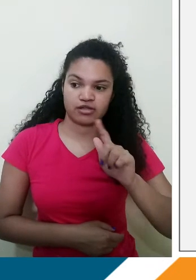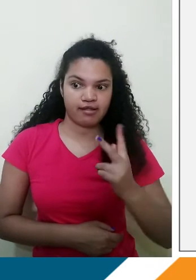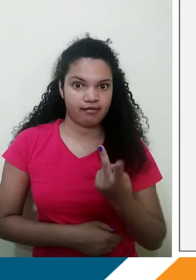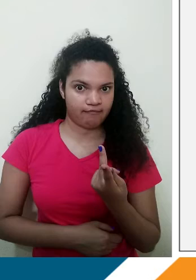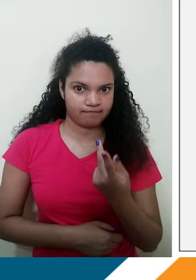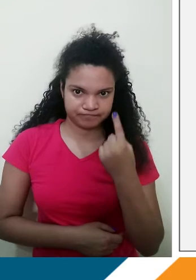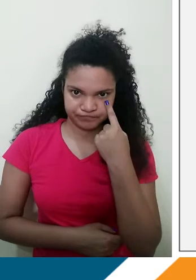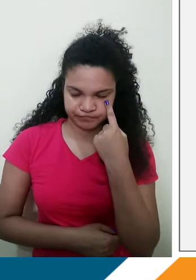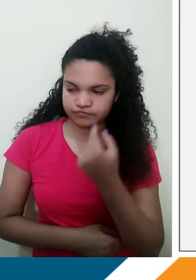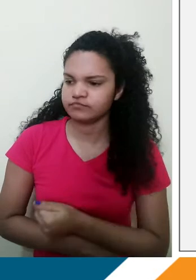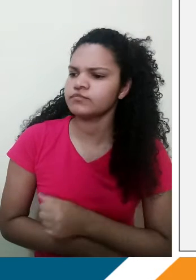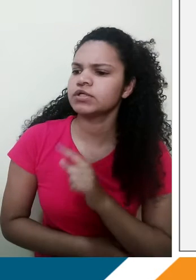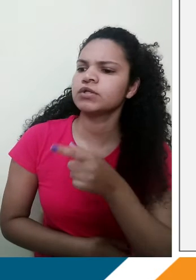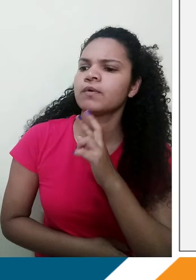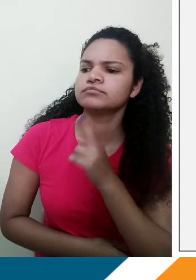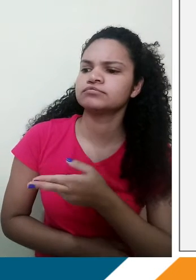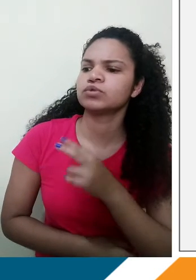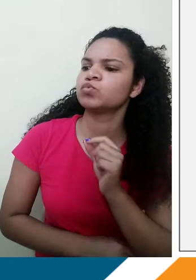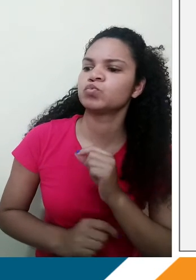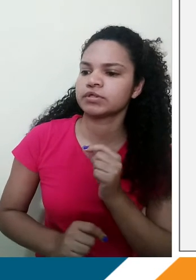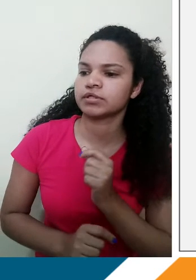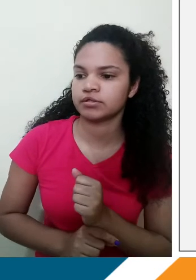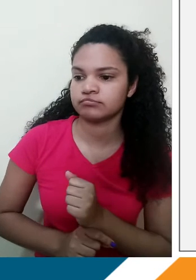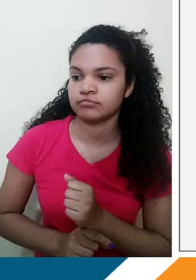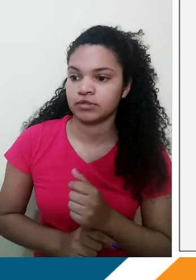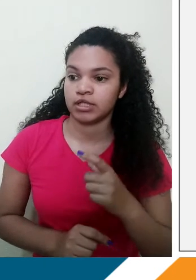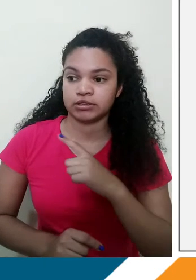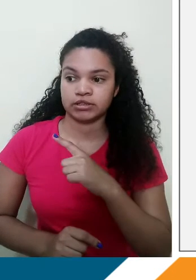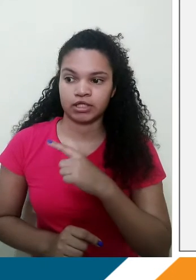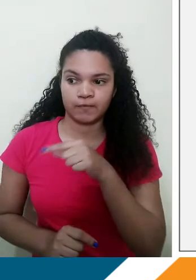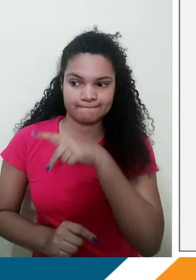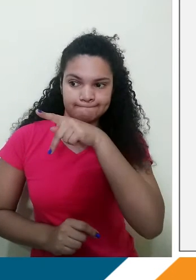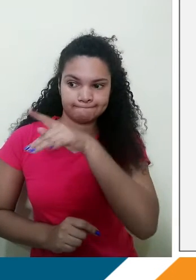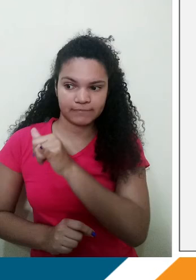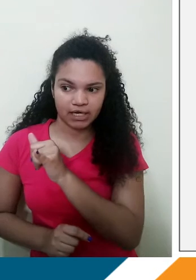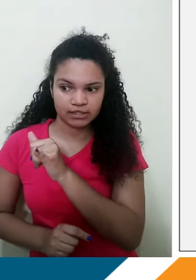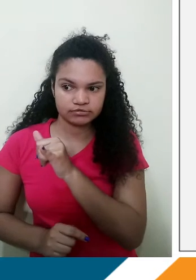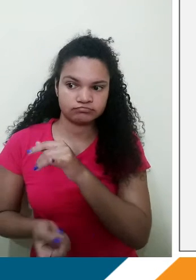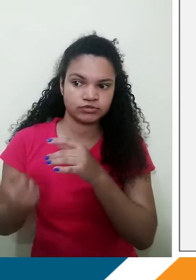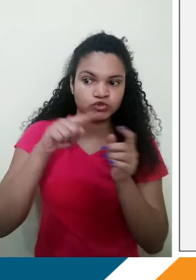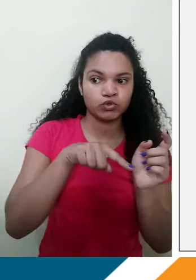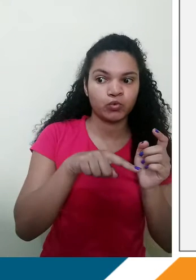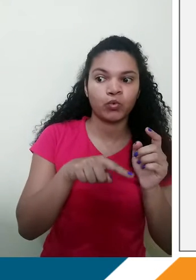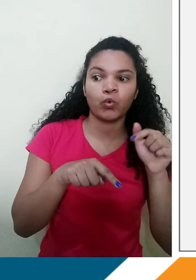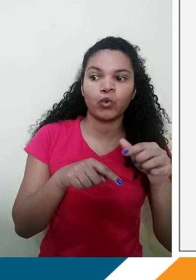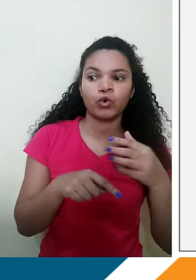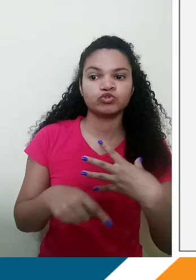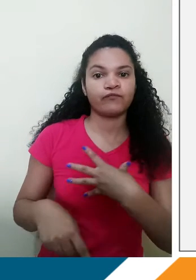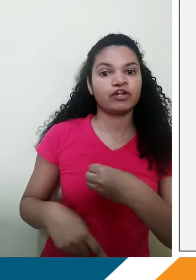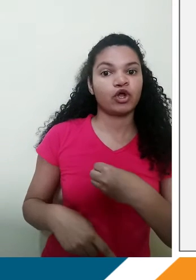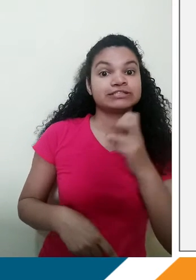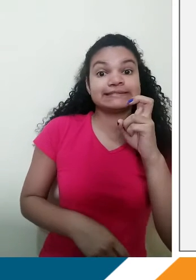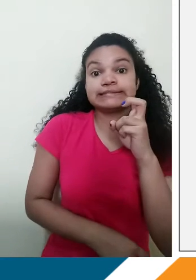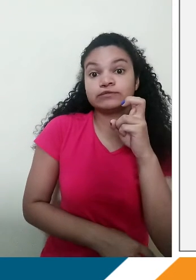do genótipo dos pais e dos 5 filhotes para os 2 locos. Mas antes da gente resolver essa questão, vamos dar uma